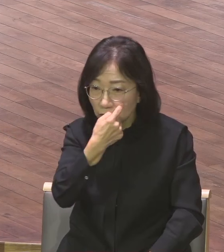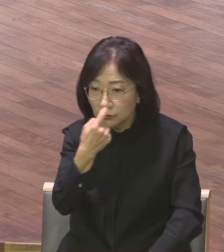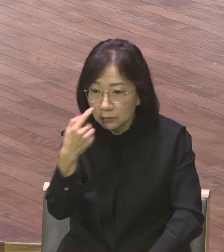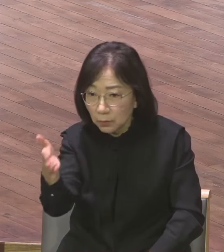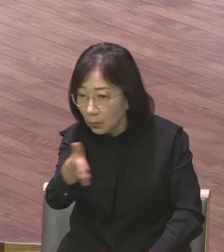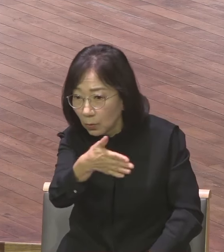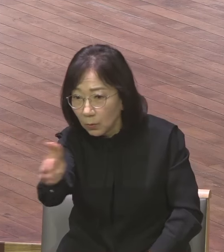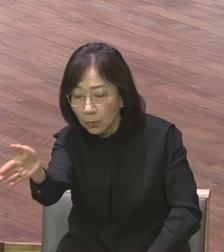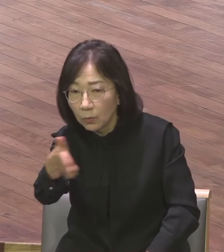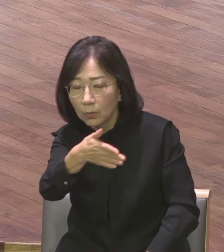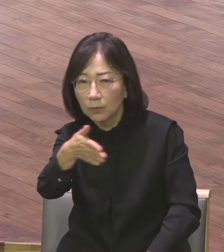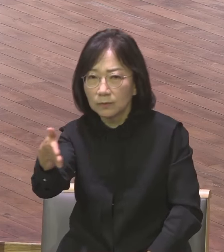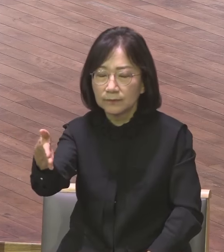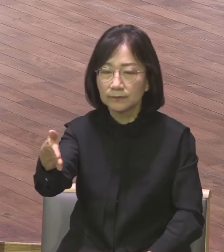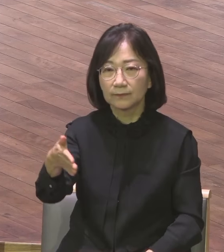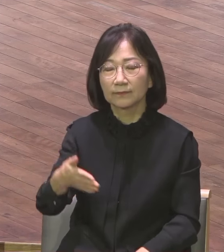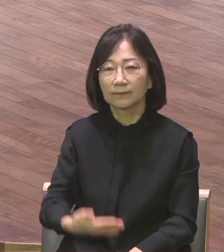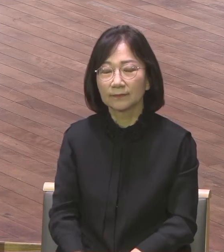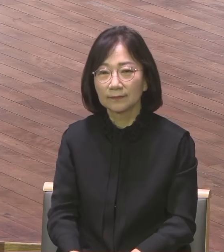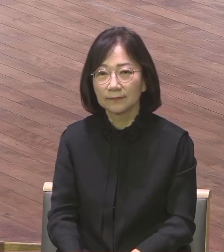보여요.